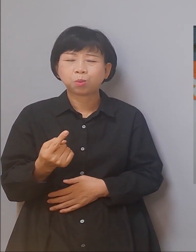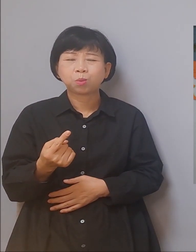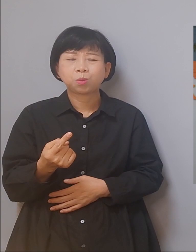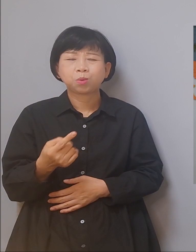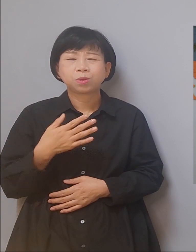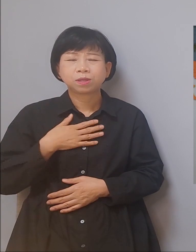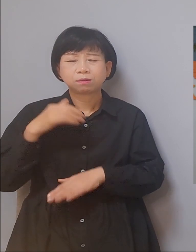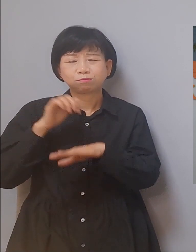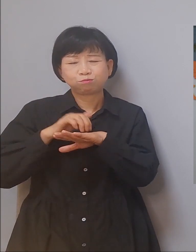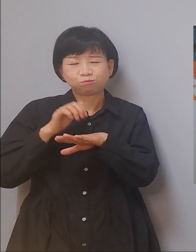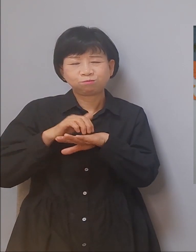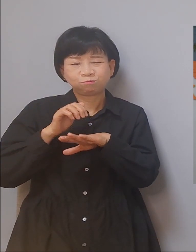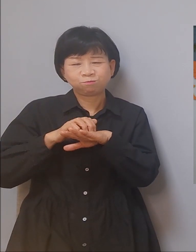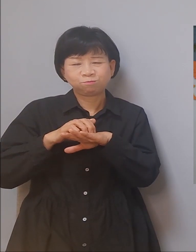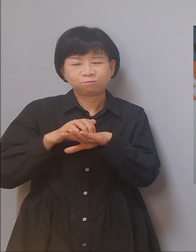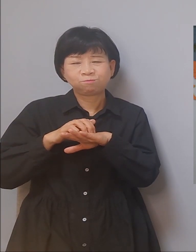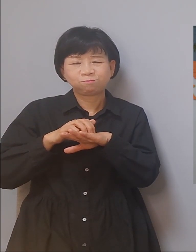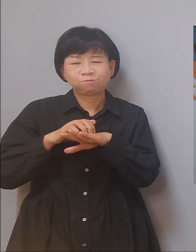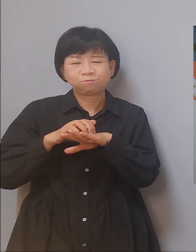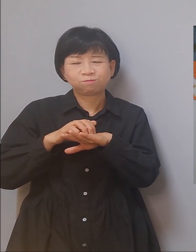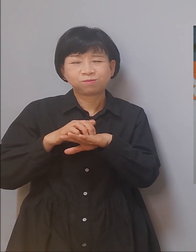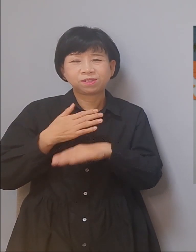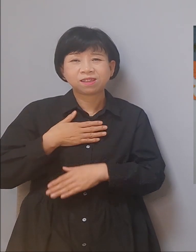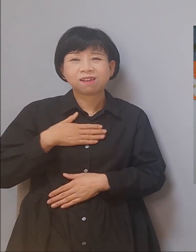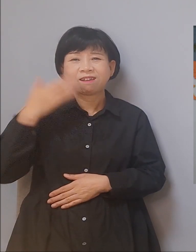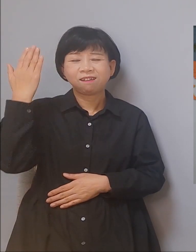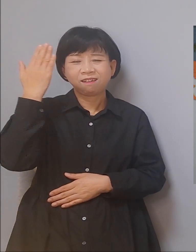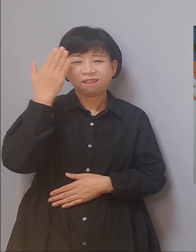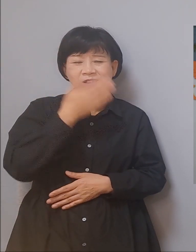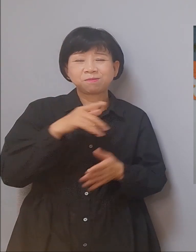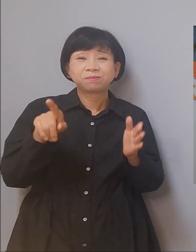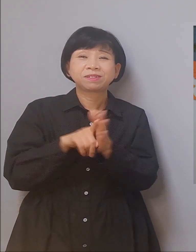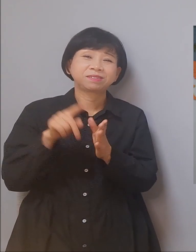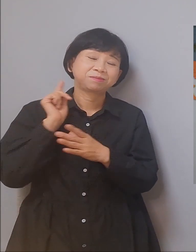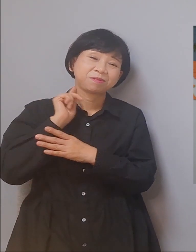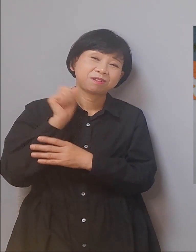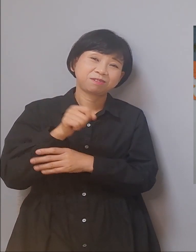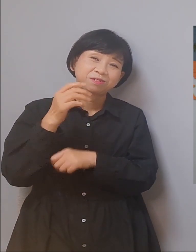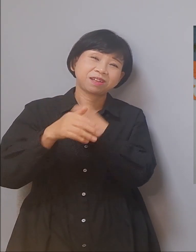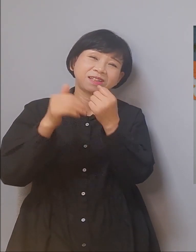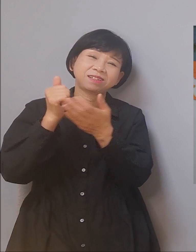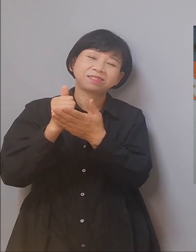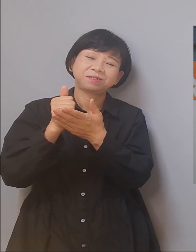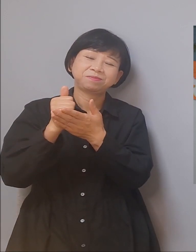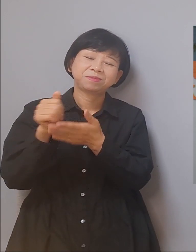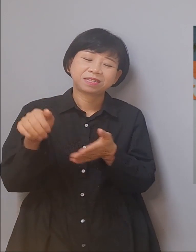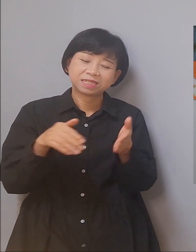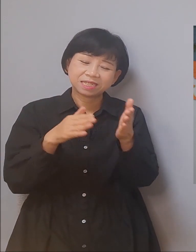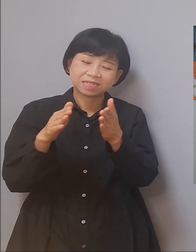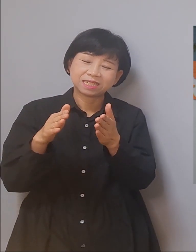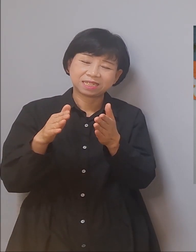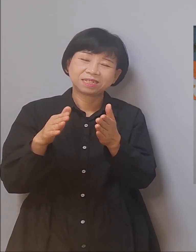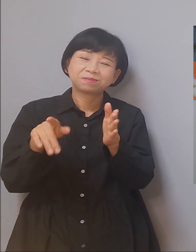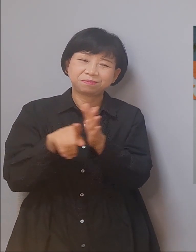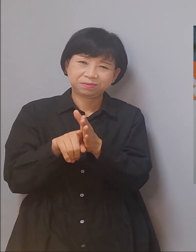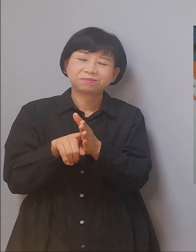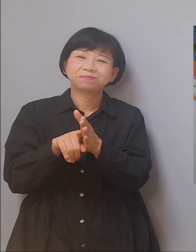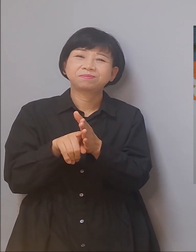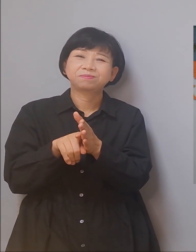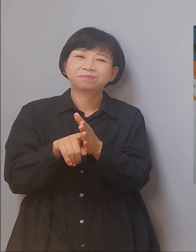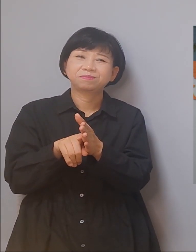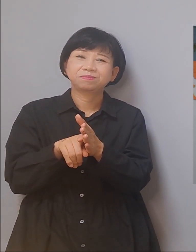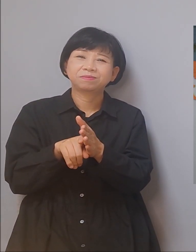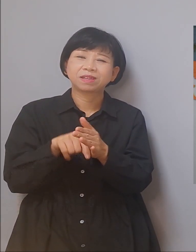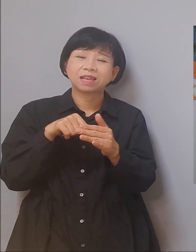이루어 가시고 나를 천국과 같은 믿음을 허락하여 주시는 하나님의 그 기림을 믿기에 내